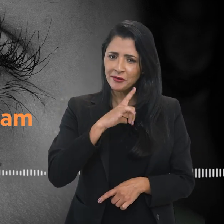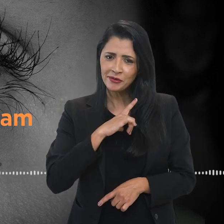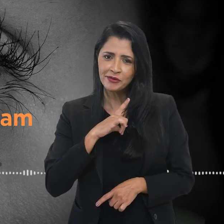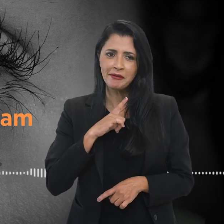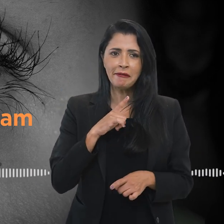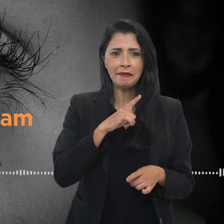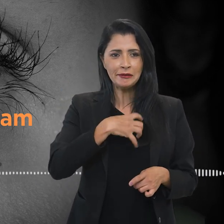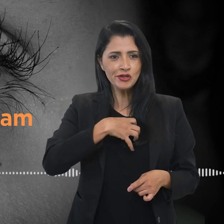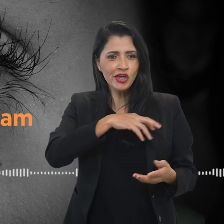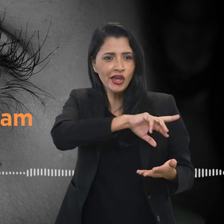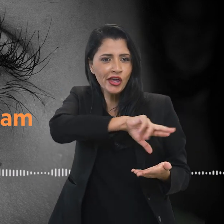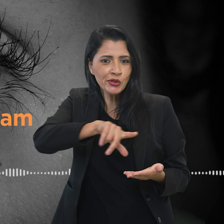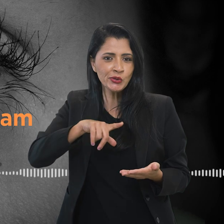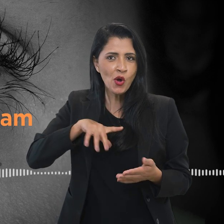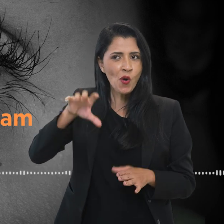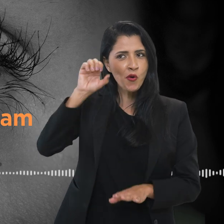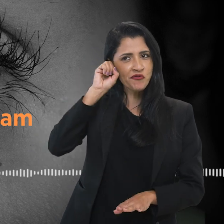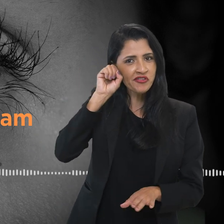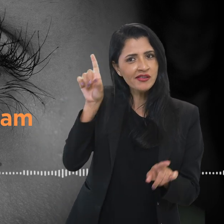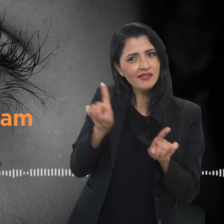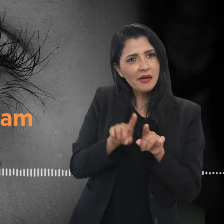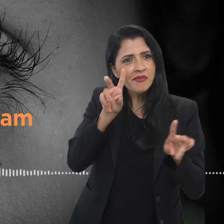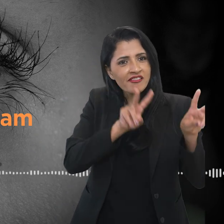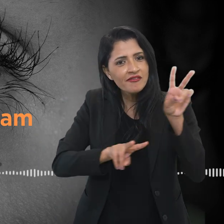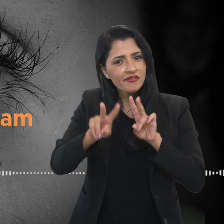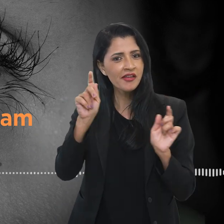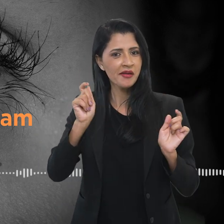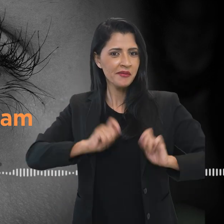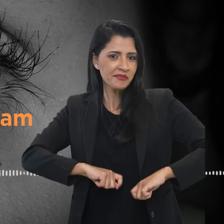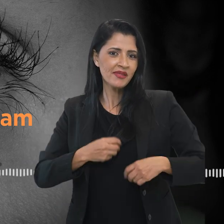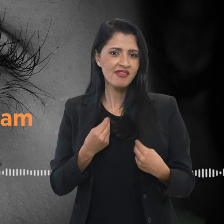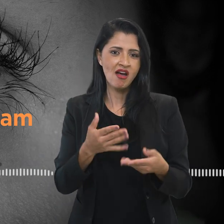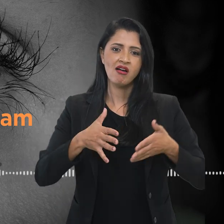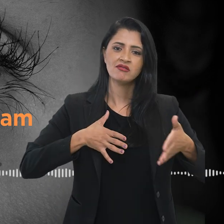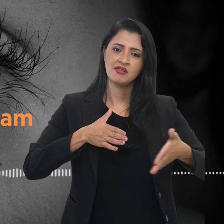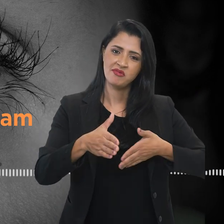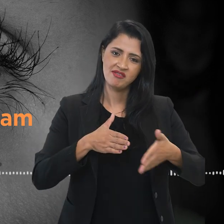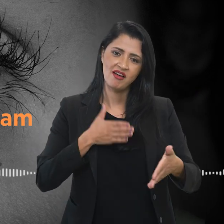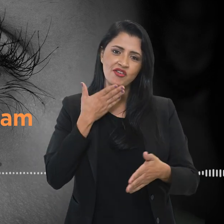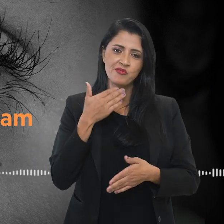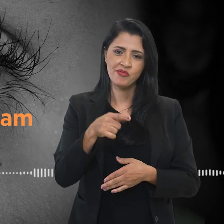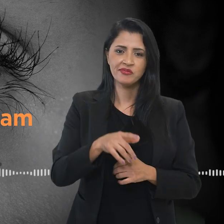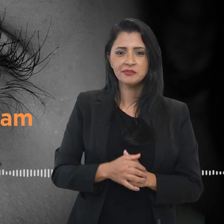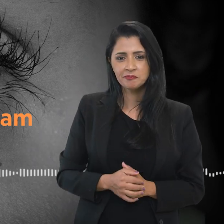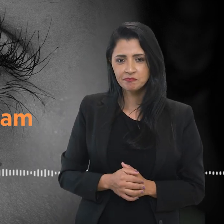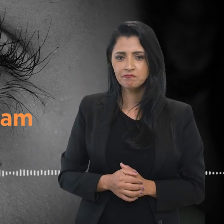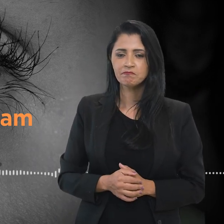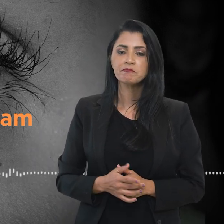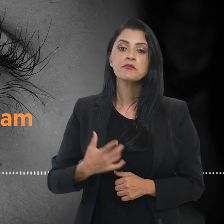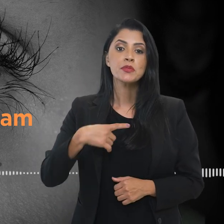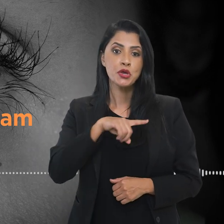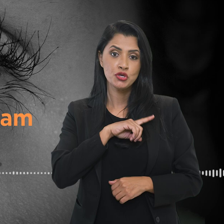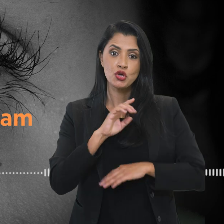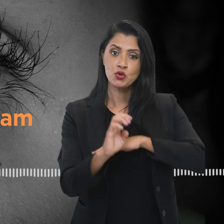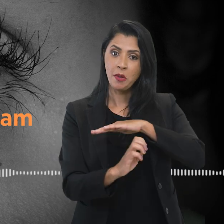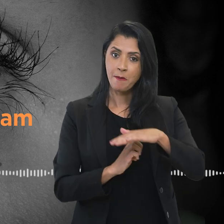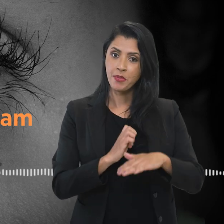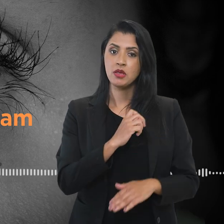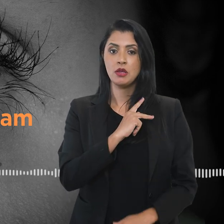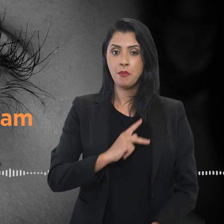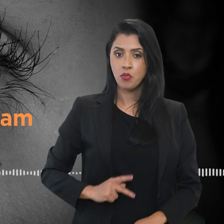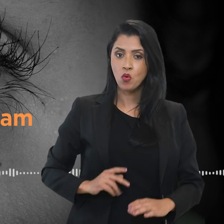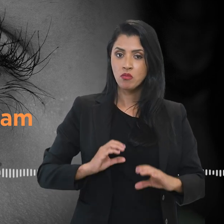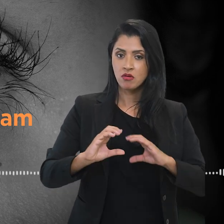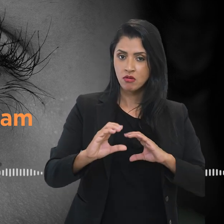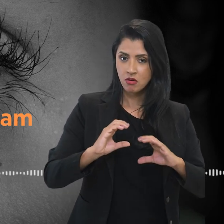ter formas não só de ouvir o áudio, mas de ver e dar essa acessibilidade maior. Nós somos uma empresa pública